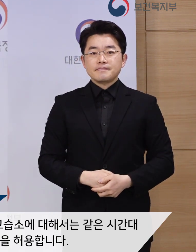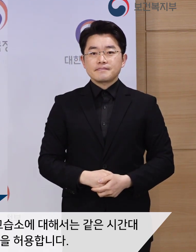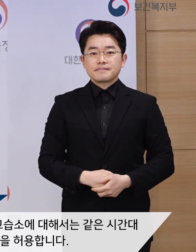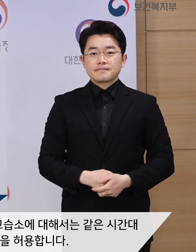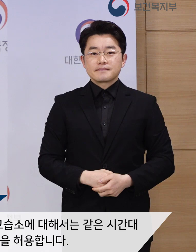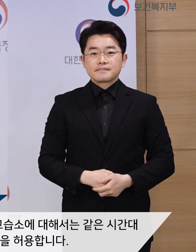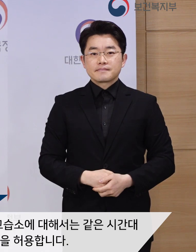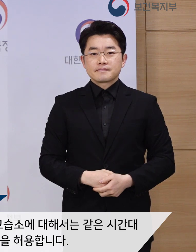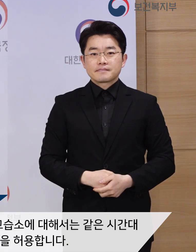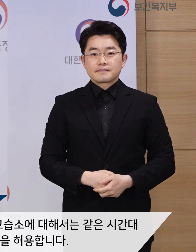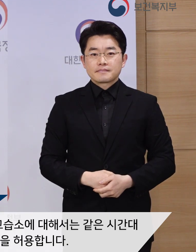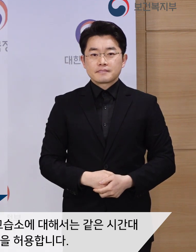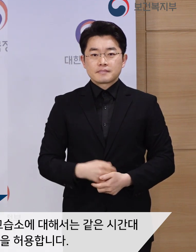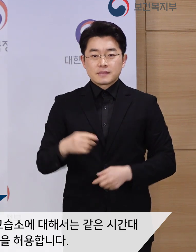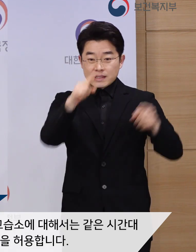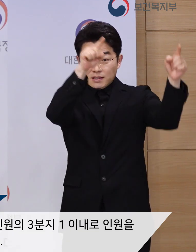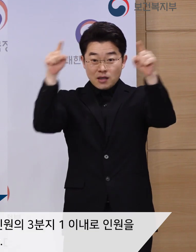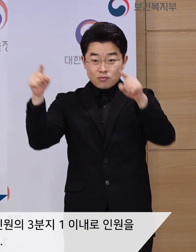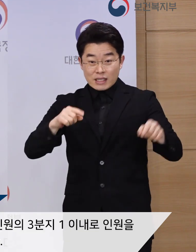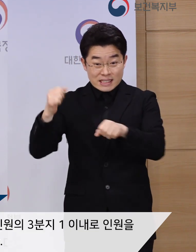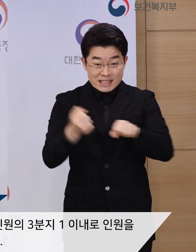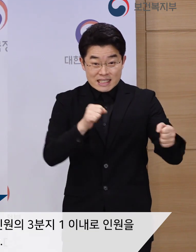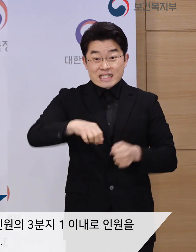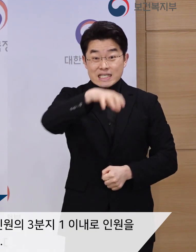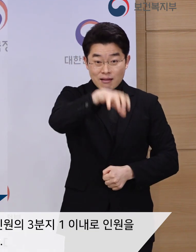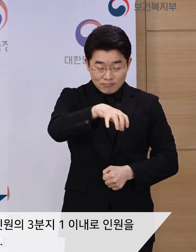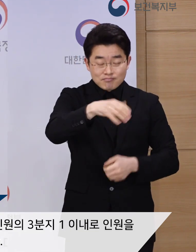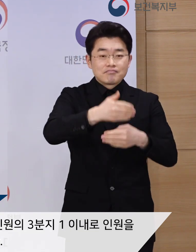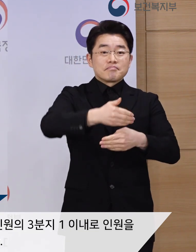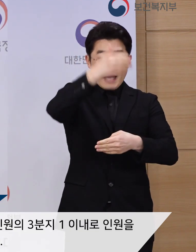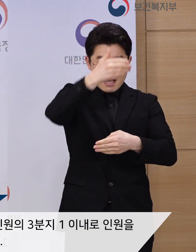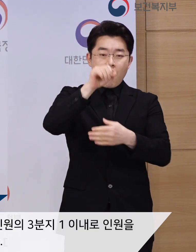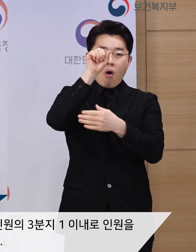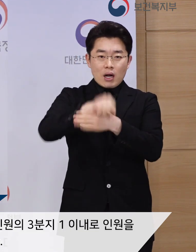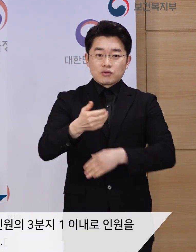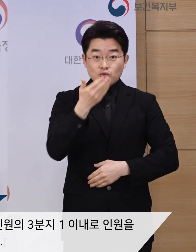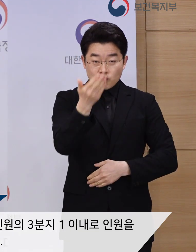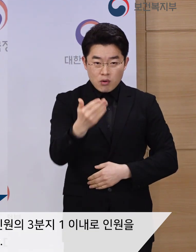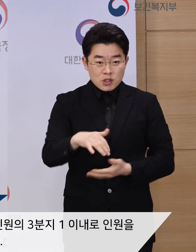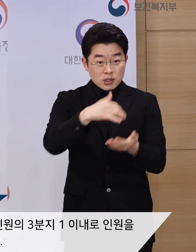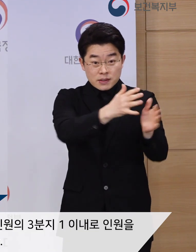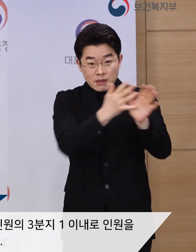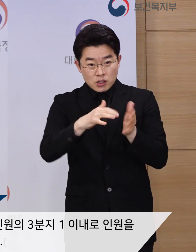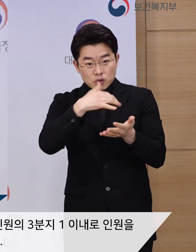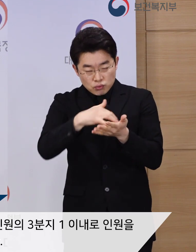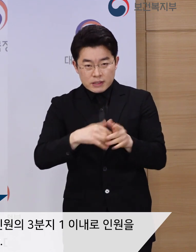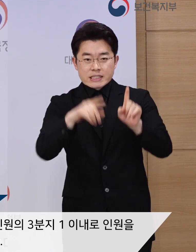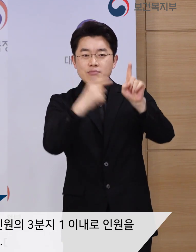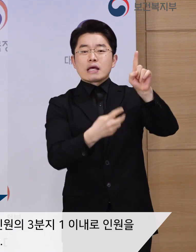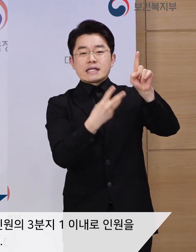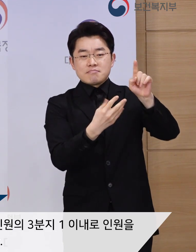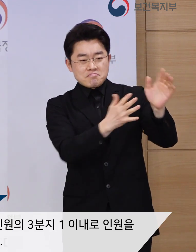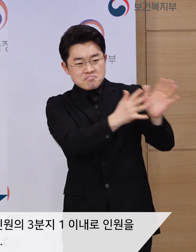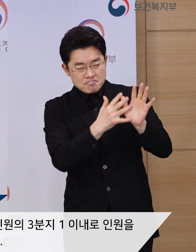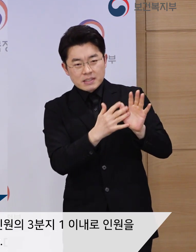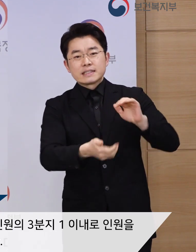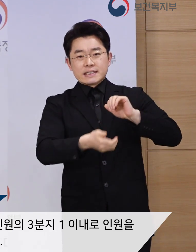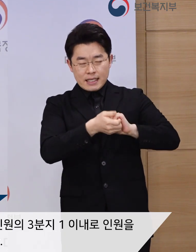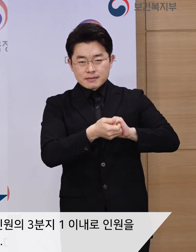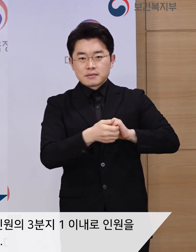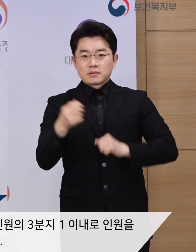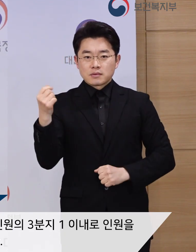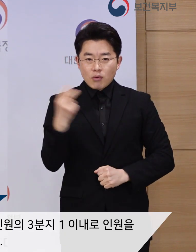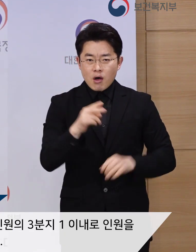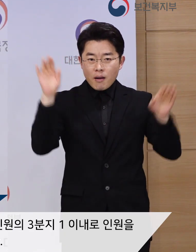방역수칙을 운영을 허용합니다. 전국의 스키장은 운영을 허용하되 수용 가능한 인원의 3분의 1